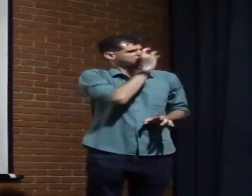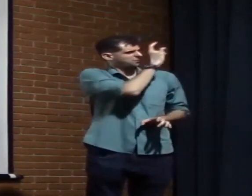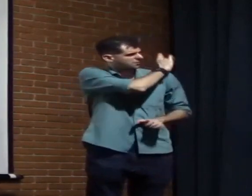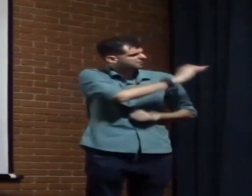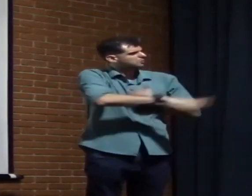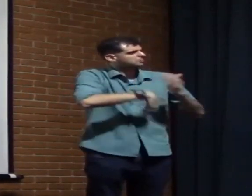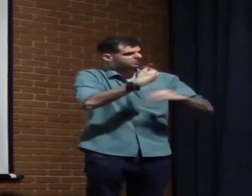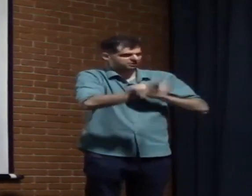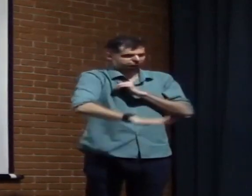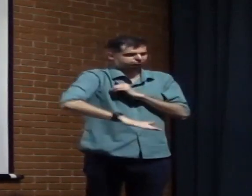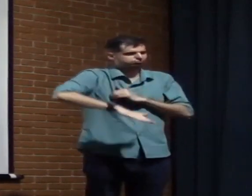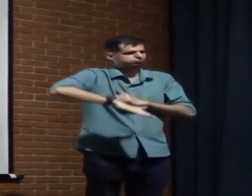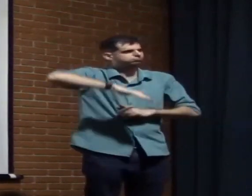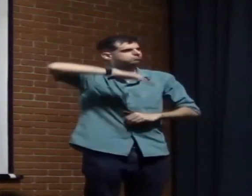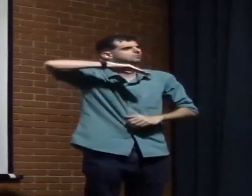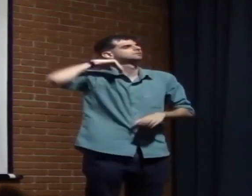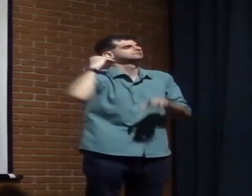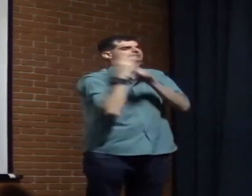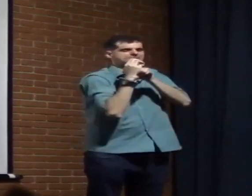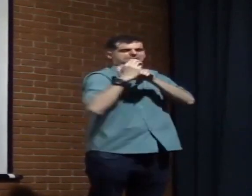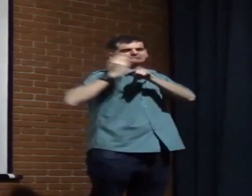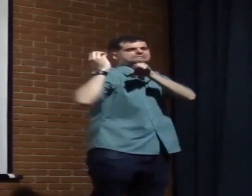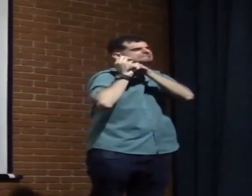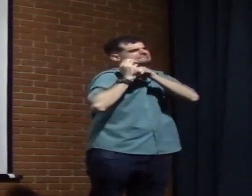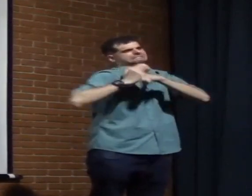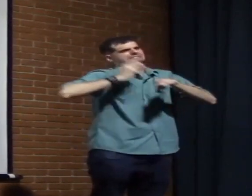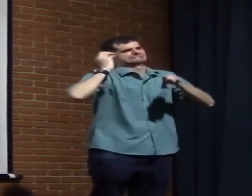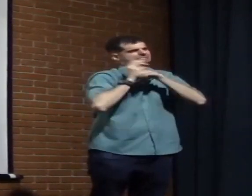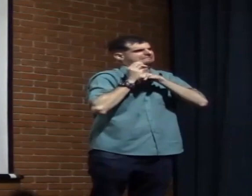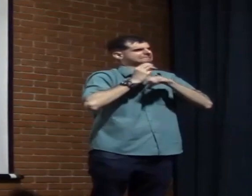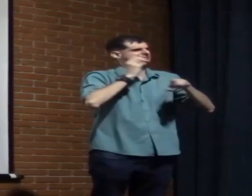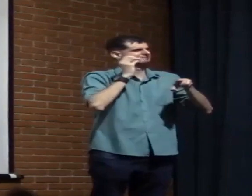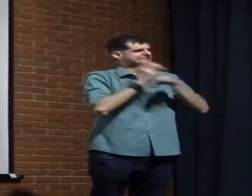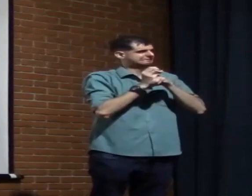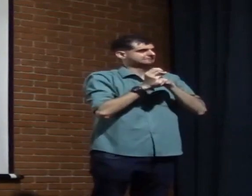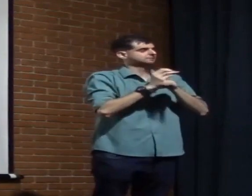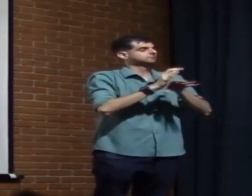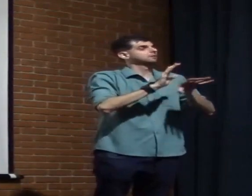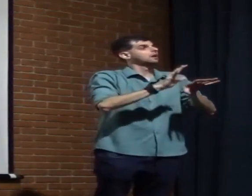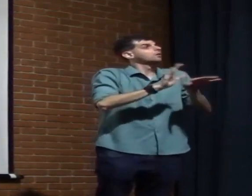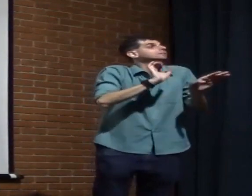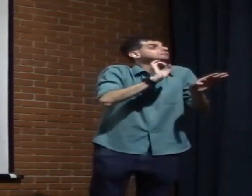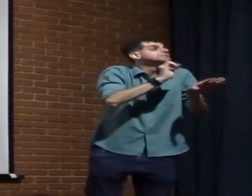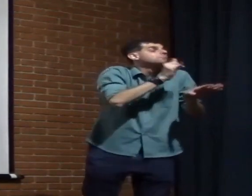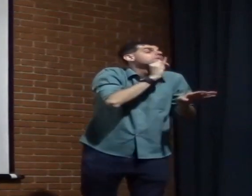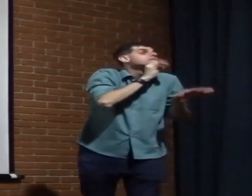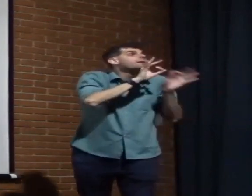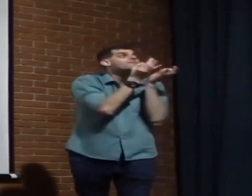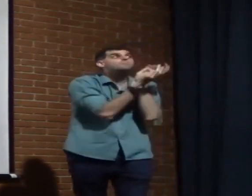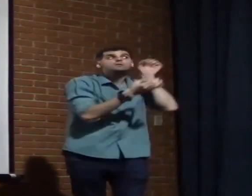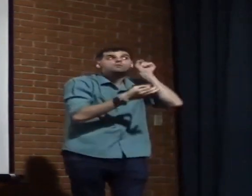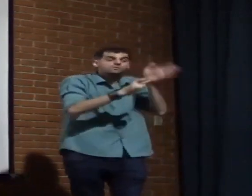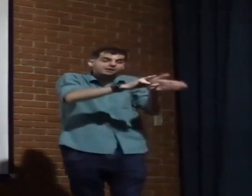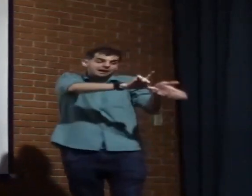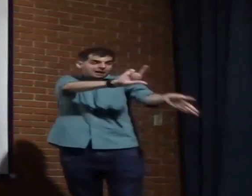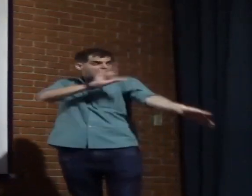em todos esses conflitos, assim, a criança ela vai crescendo, tem todas essas dificuldades de comunicação, né?